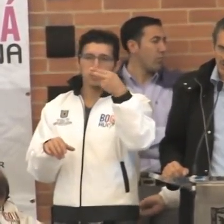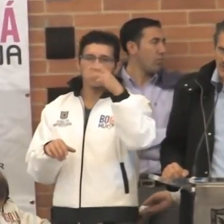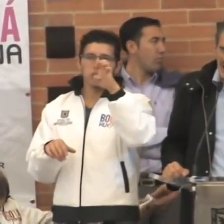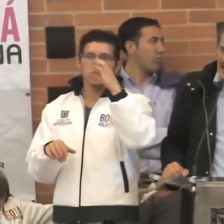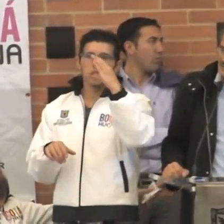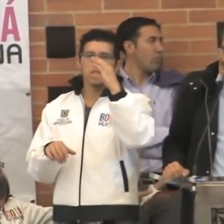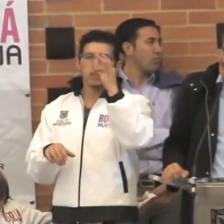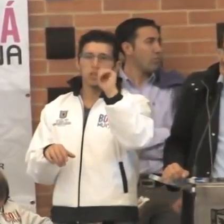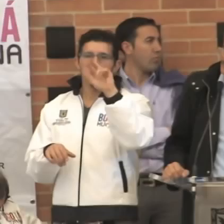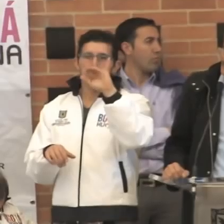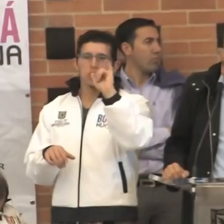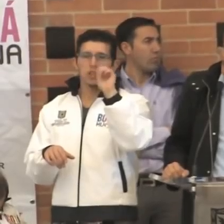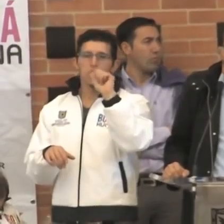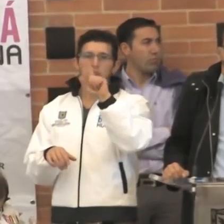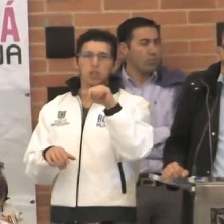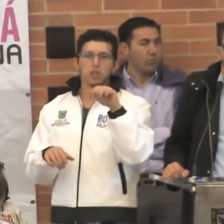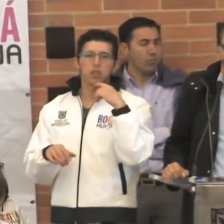se construirá